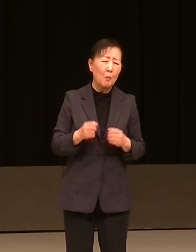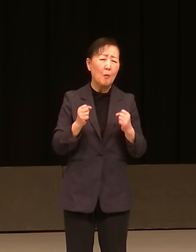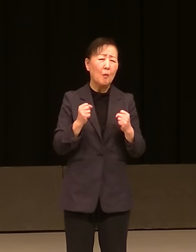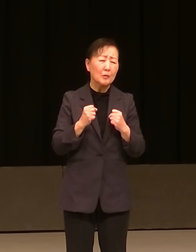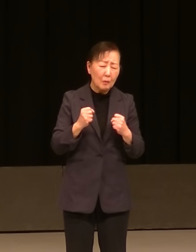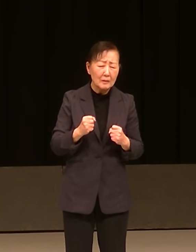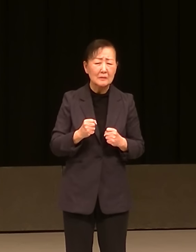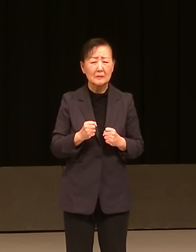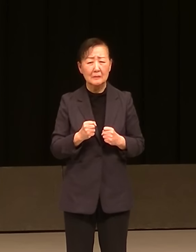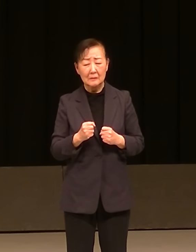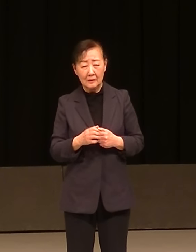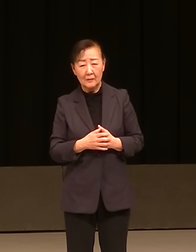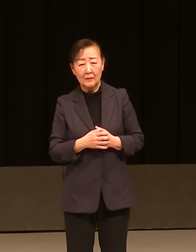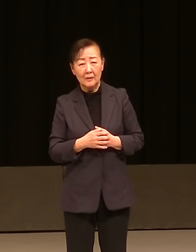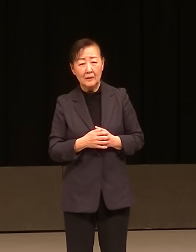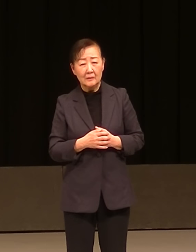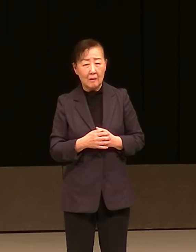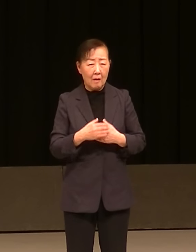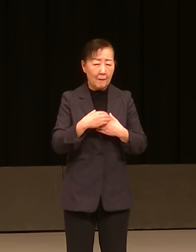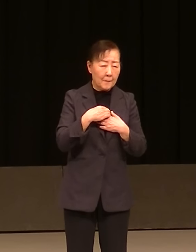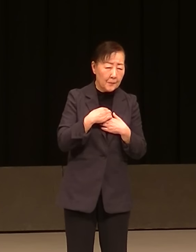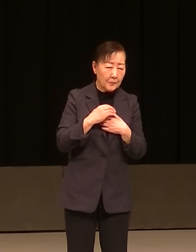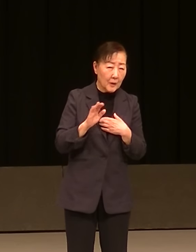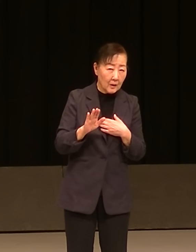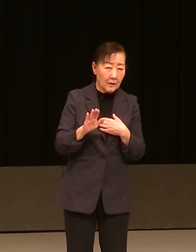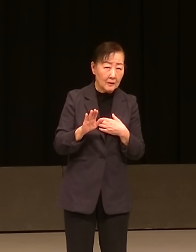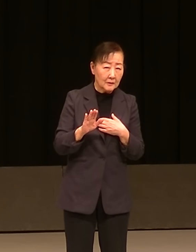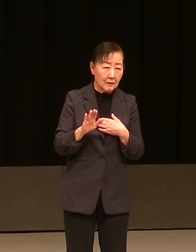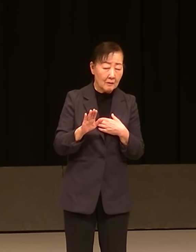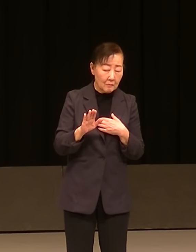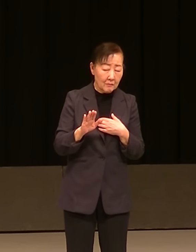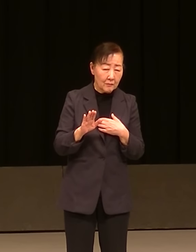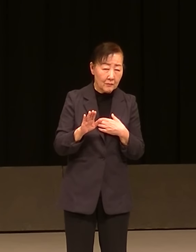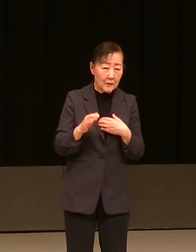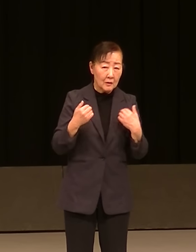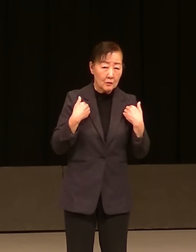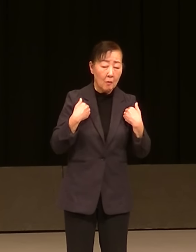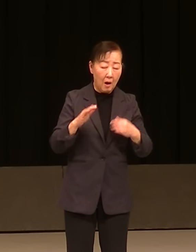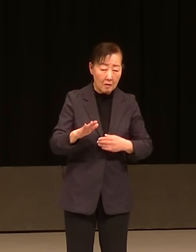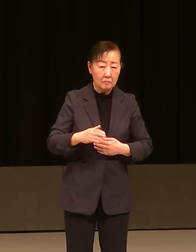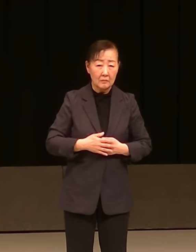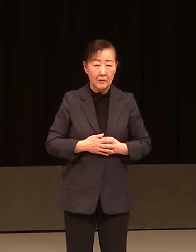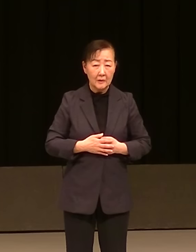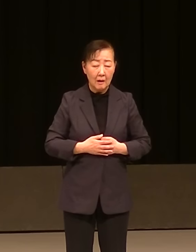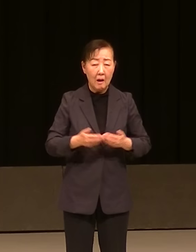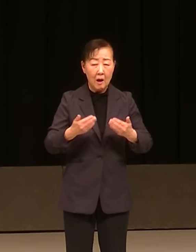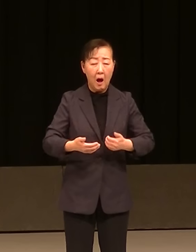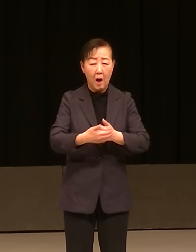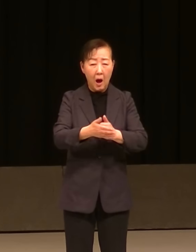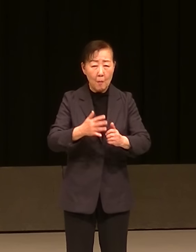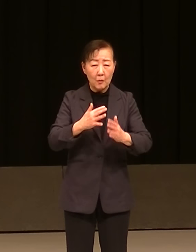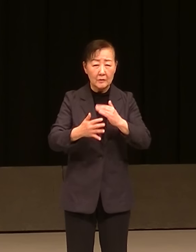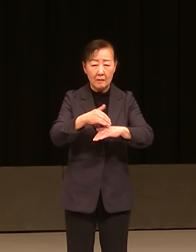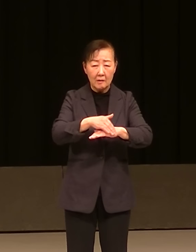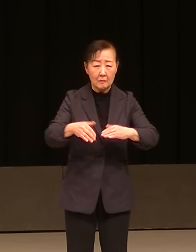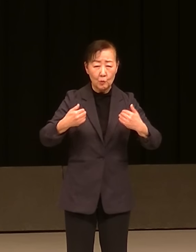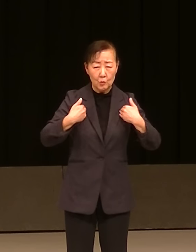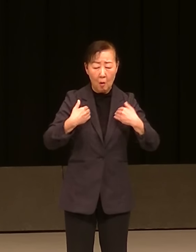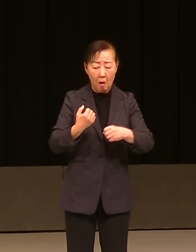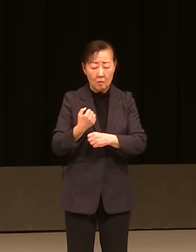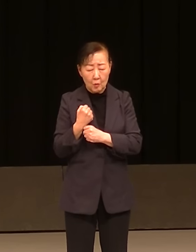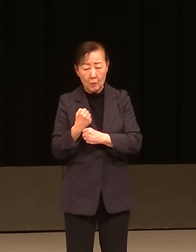で、もう本当に警戒しておかなければいけない、だからやっぱりこの安保戦略も必要で軍備増